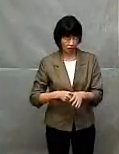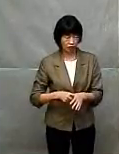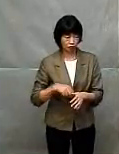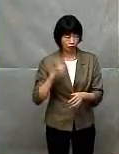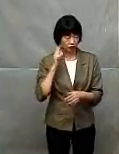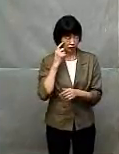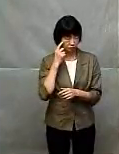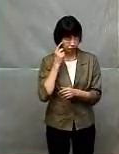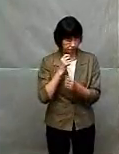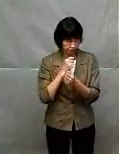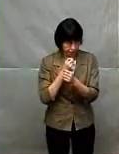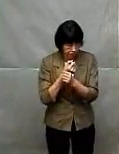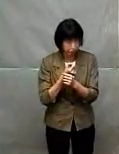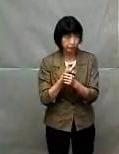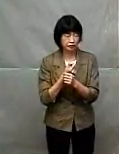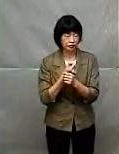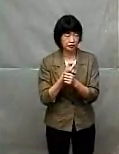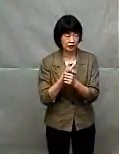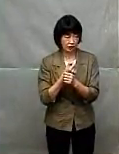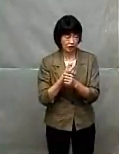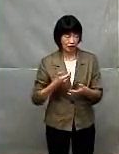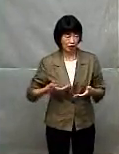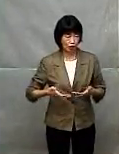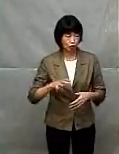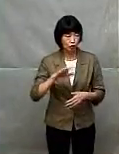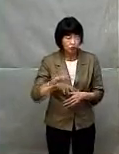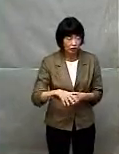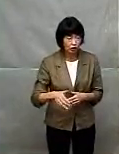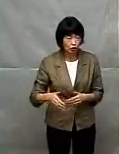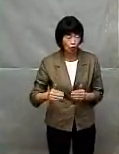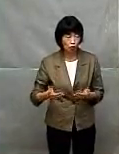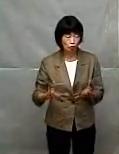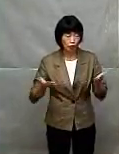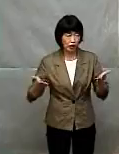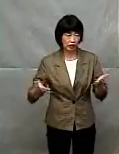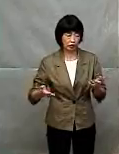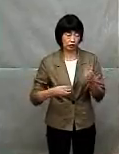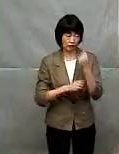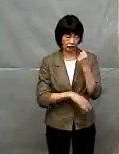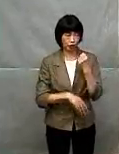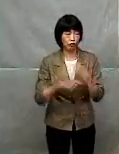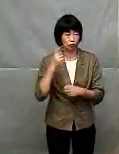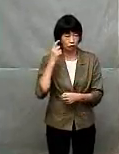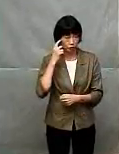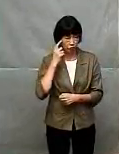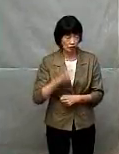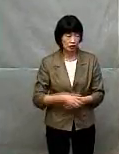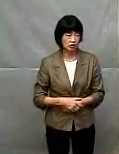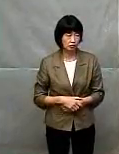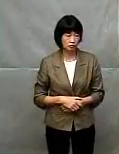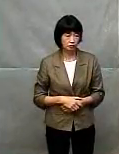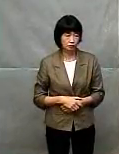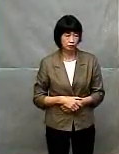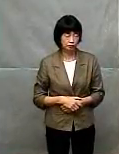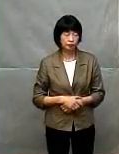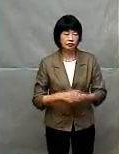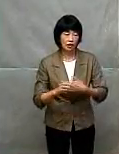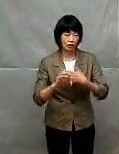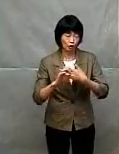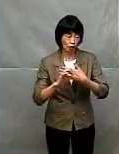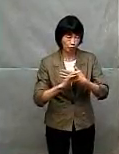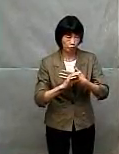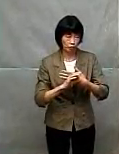思いを喚起醸成していくことが基本となるものであり、なるものだと思っております。例えばです